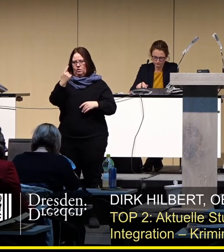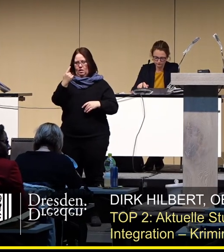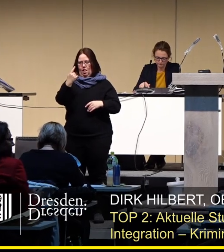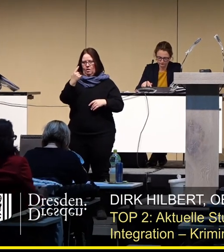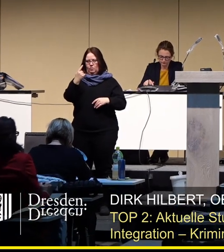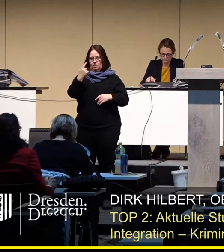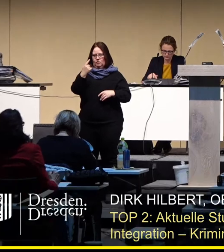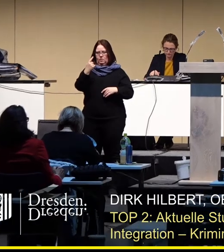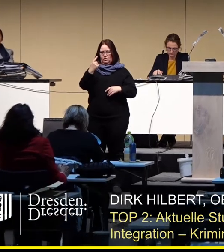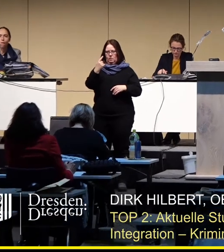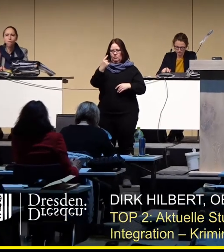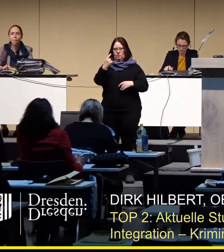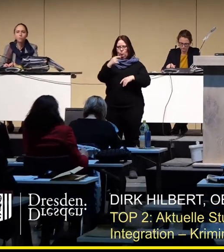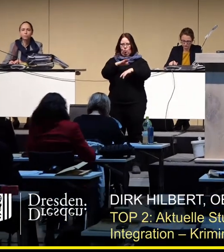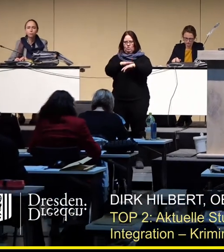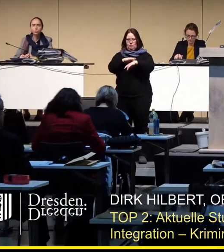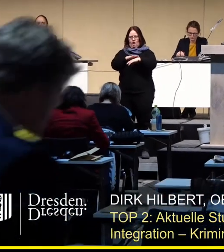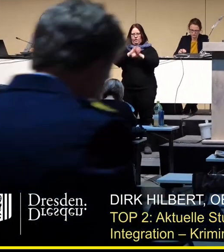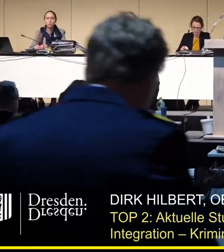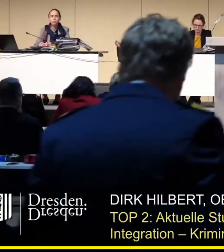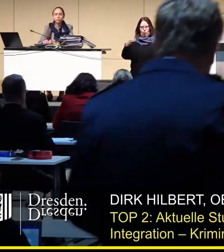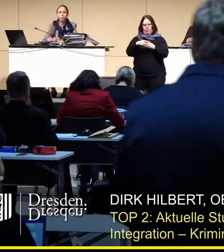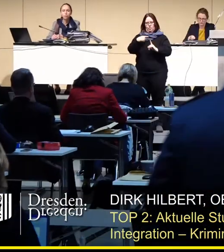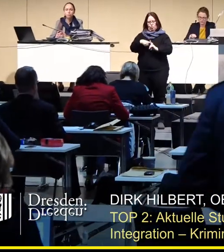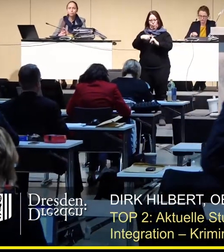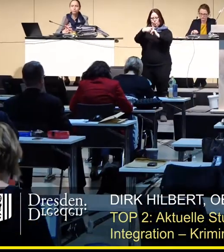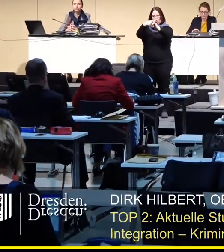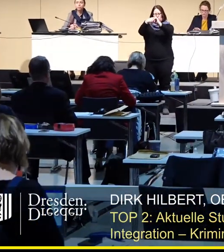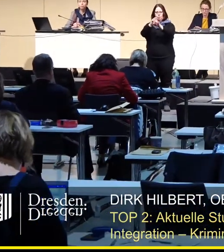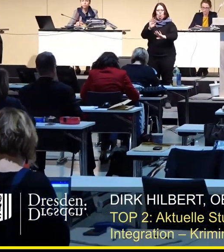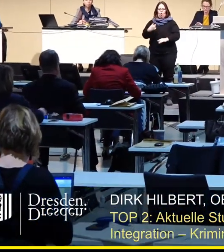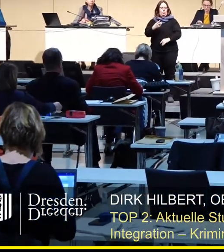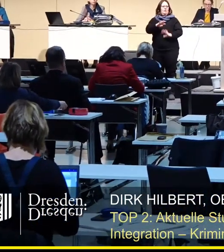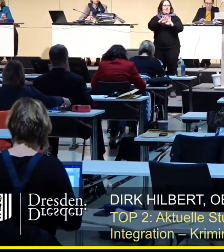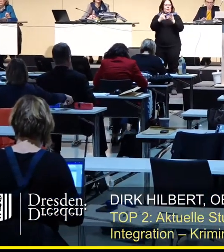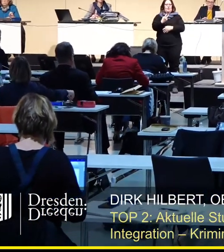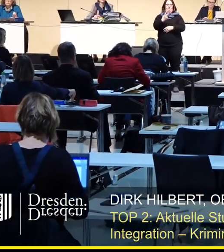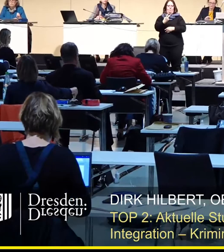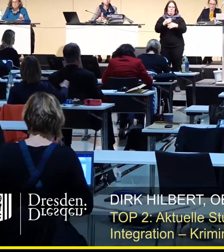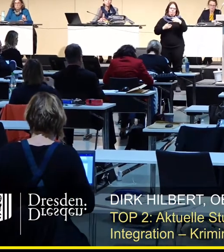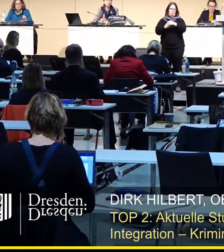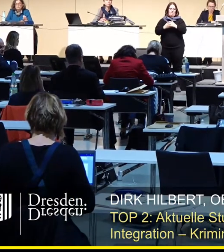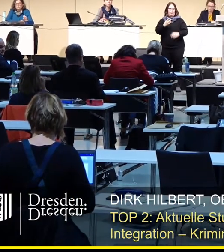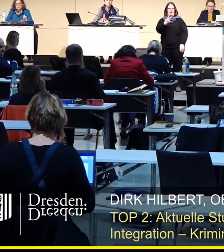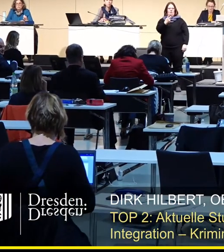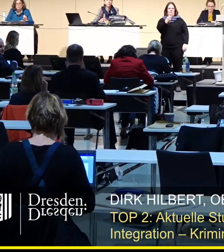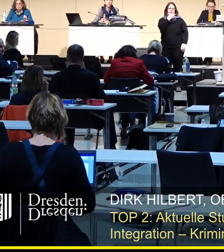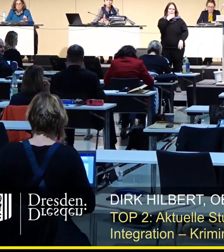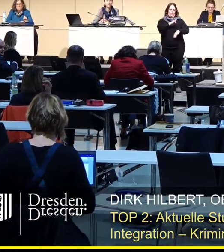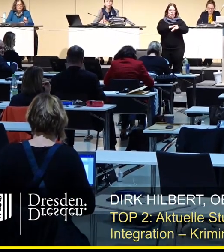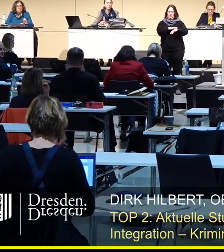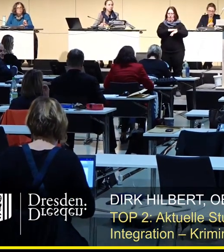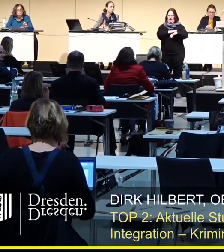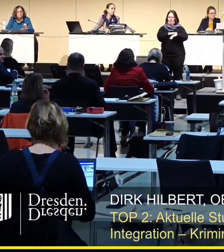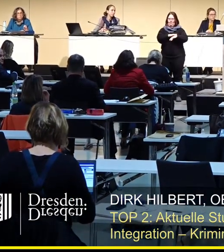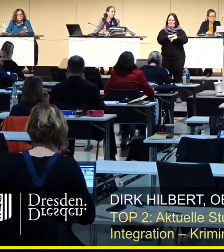die vier Zeiten auch summiert für Sie zur Verfügung stehen, haben Sie damit maximal 20 Minuten.